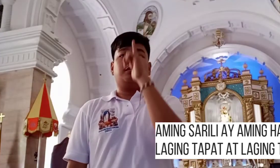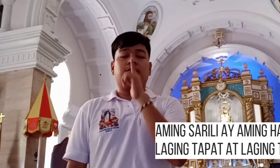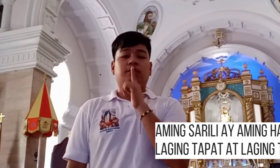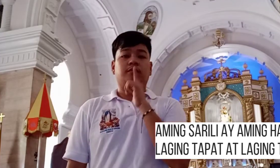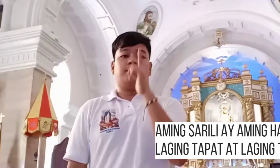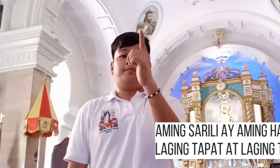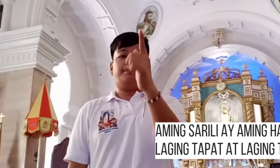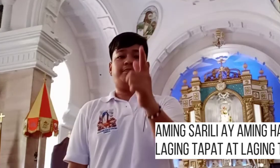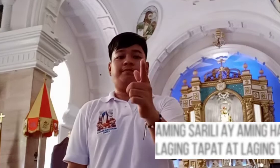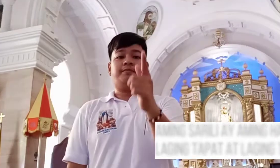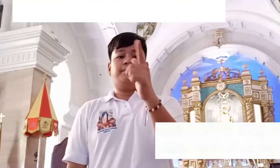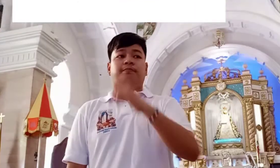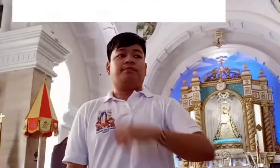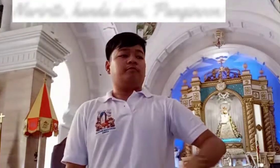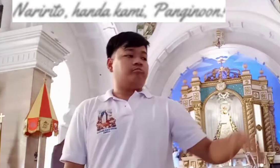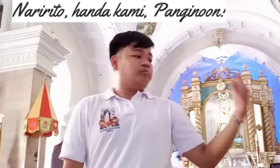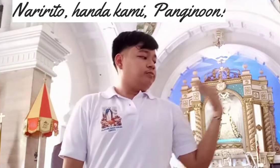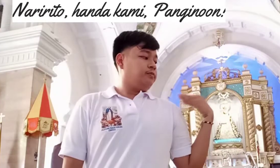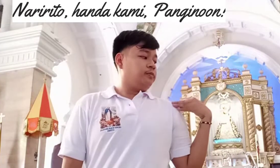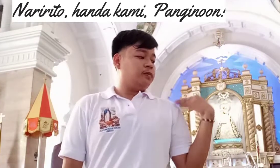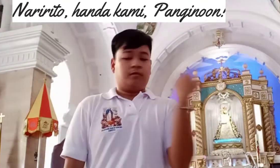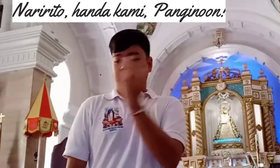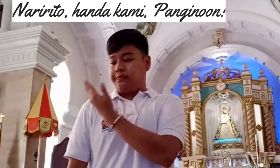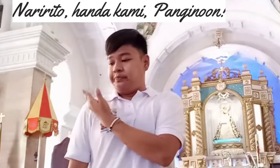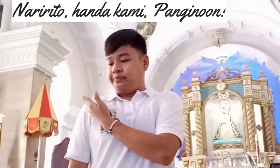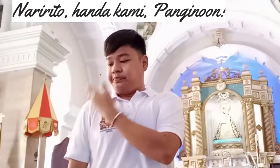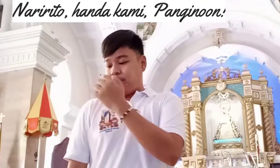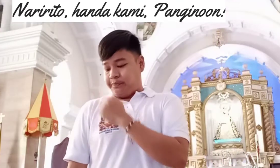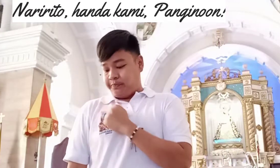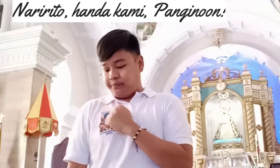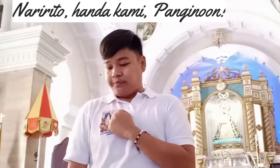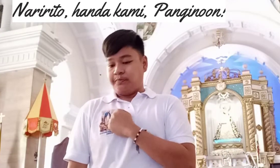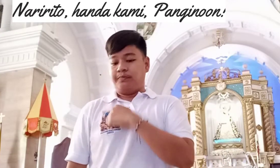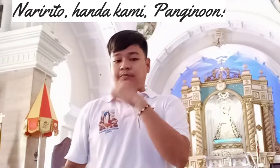laging tugon. Narito handa kami, Panginoon.